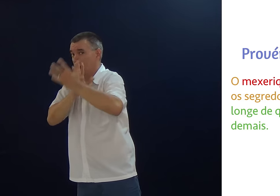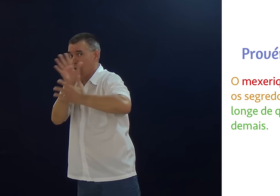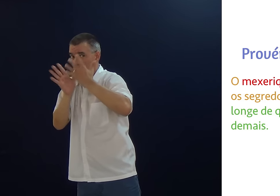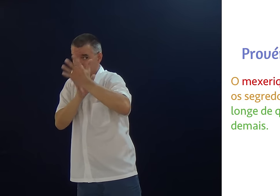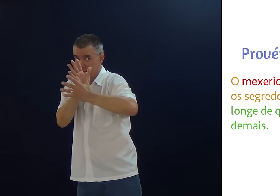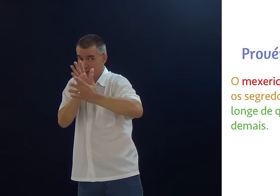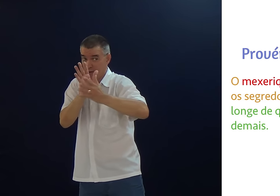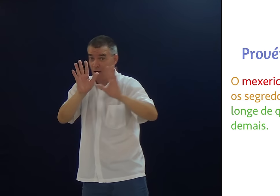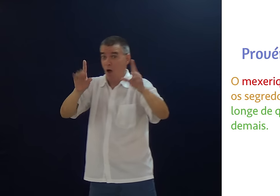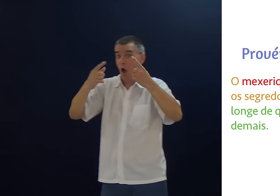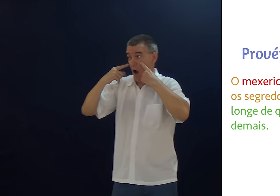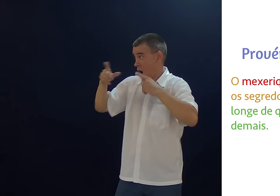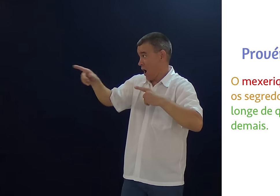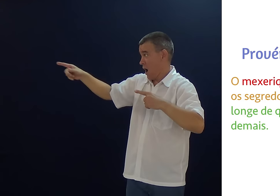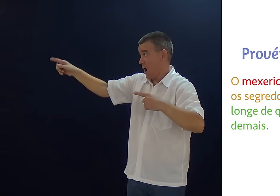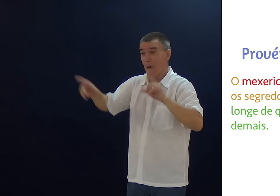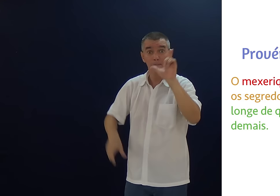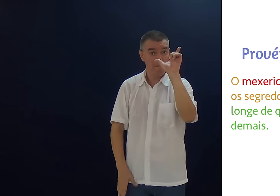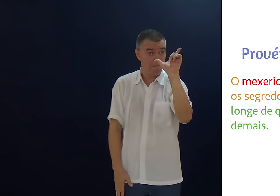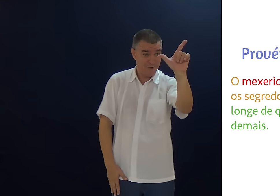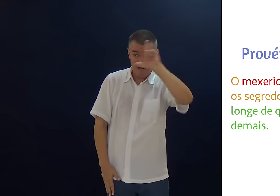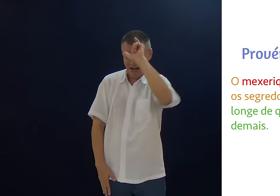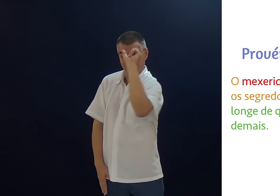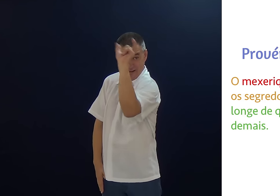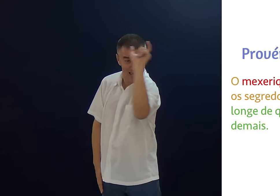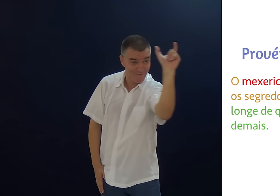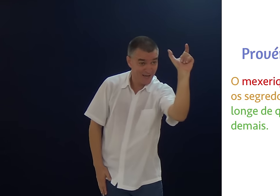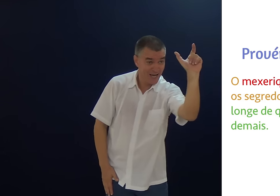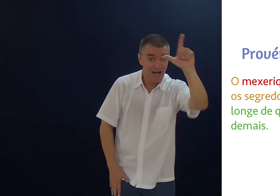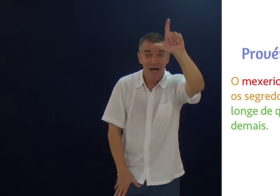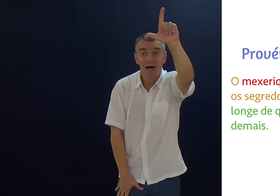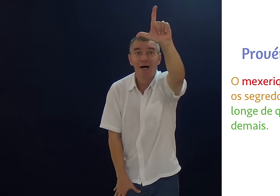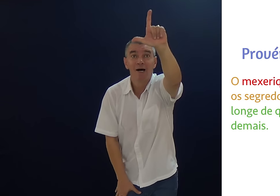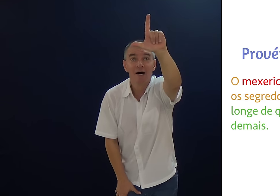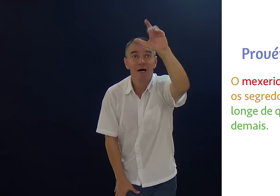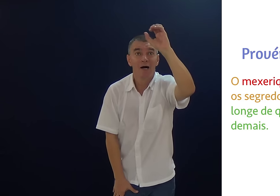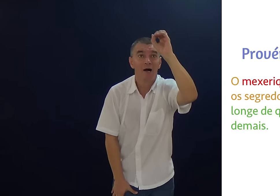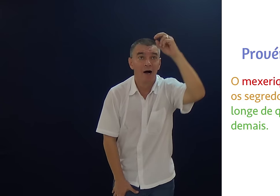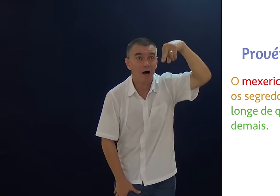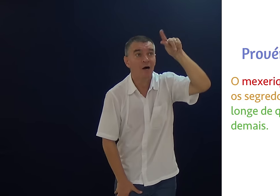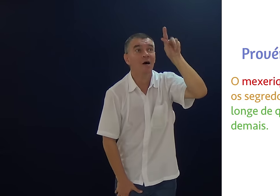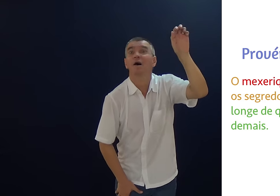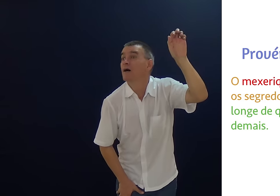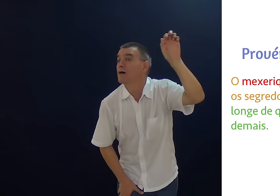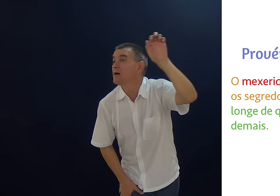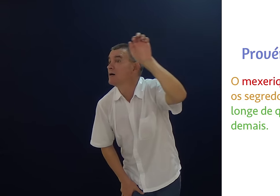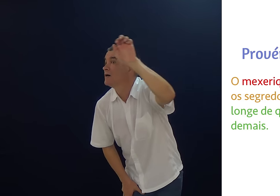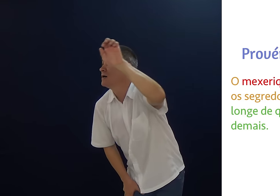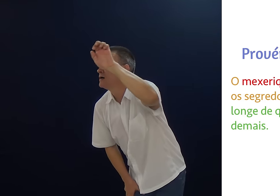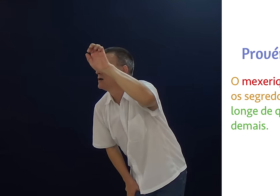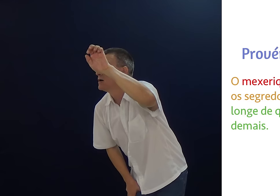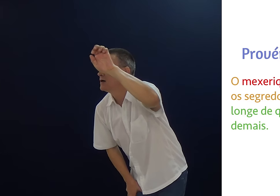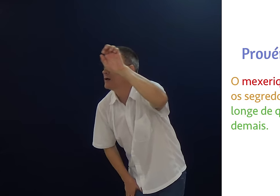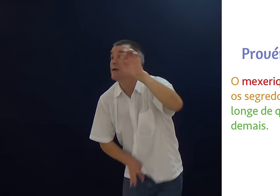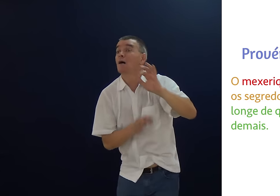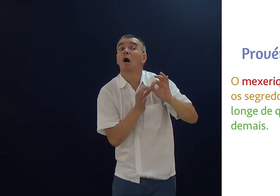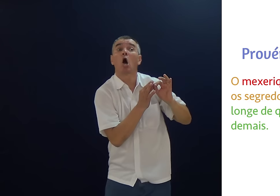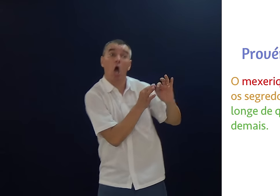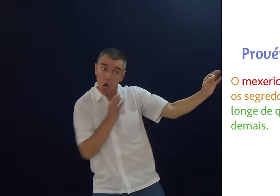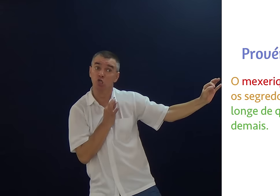longe de quem fala demais viu só viu só essa palavra longe sabe o que significa o que que é